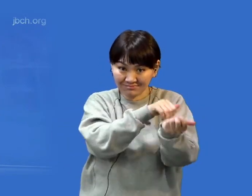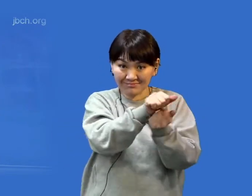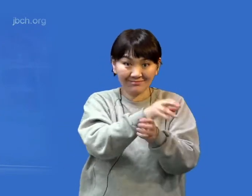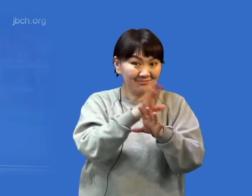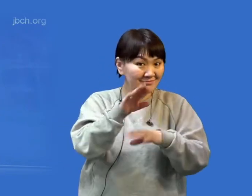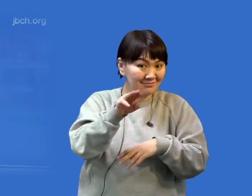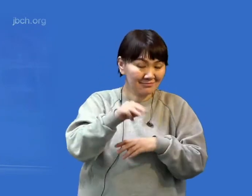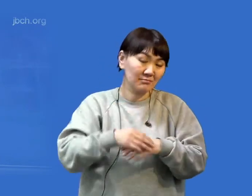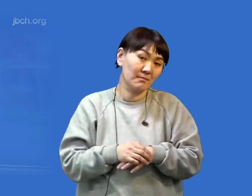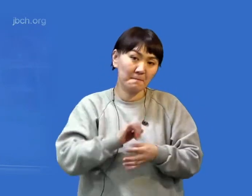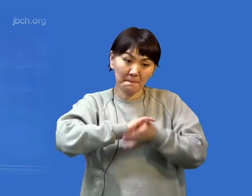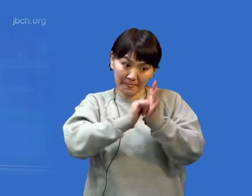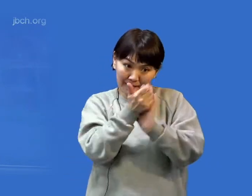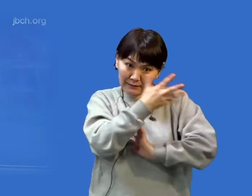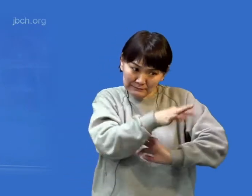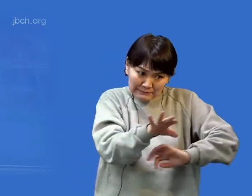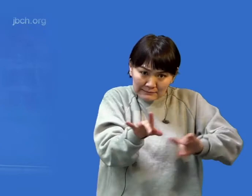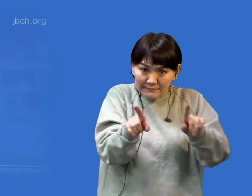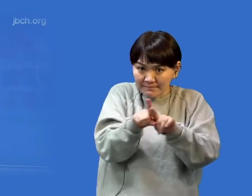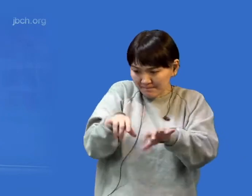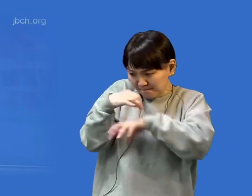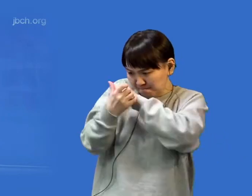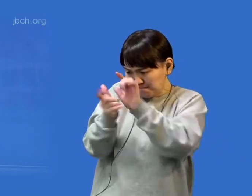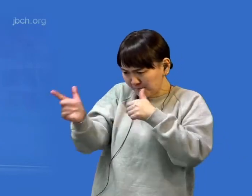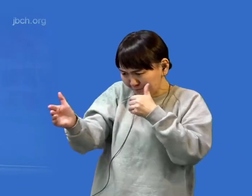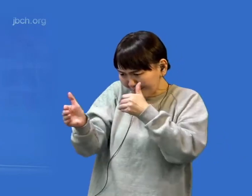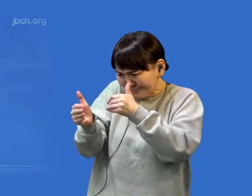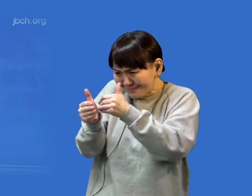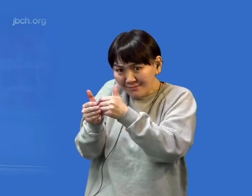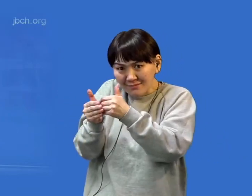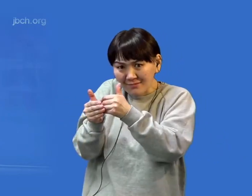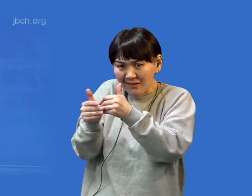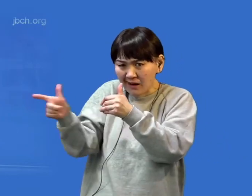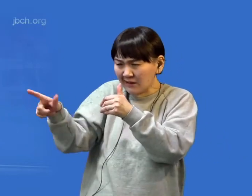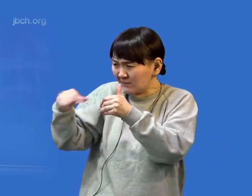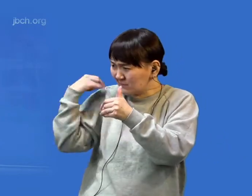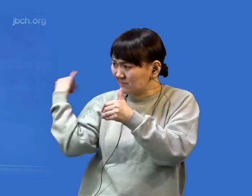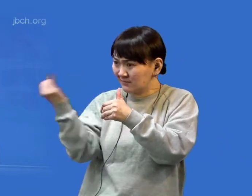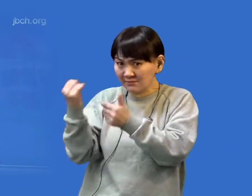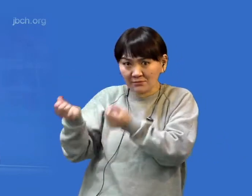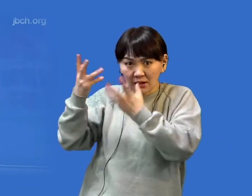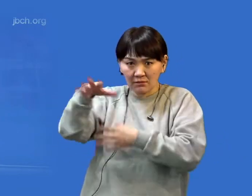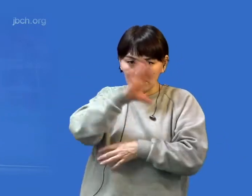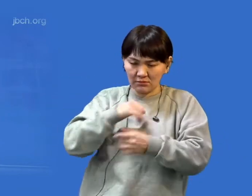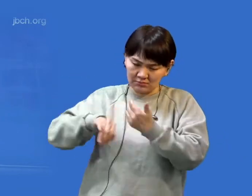Энэ төгсгөлийн үед бид өхөн ариунаар тусгаарлагдах байх хэвээр.